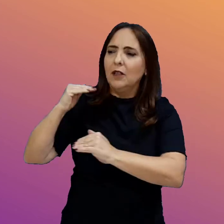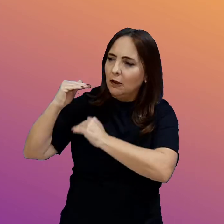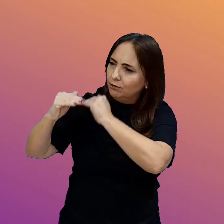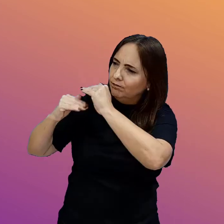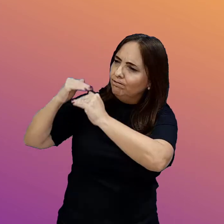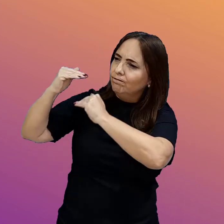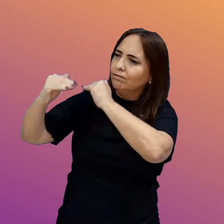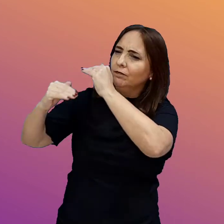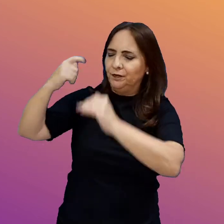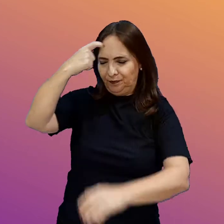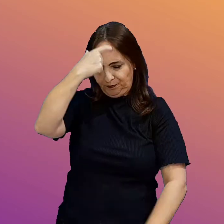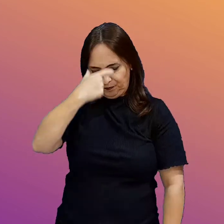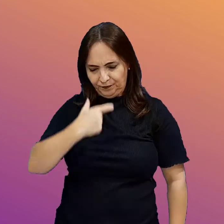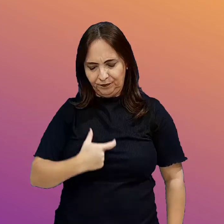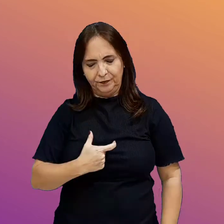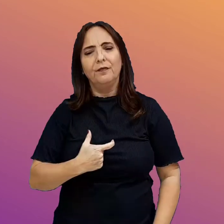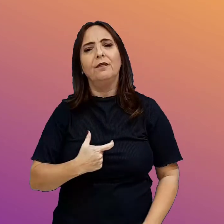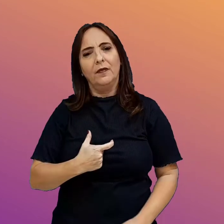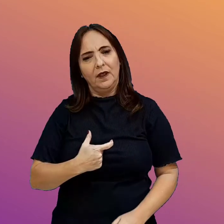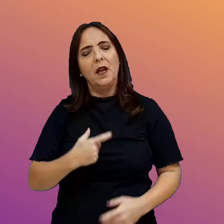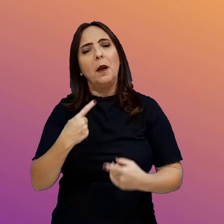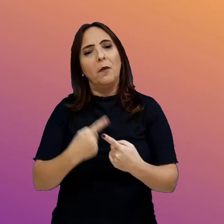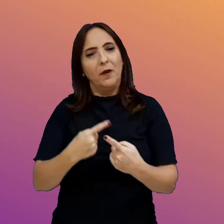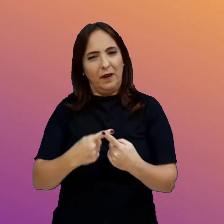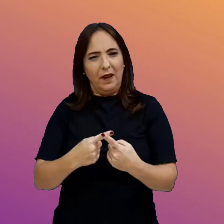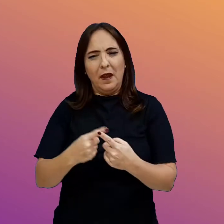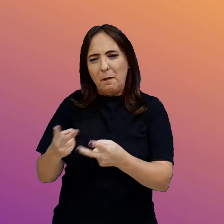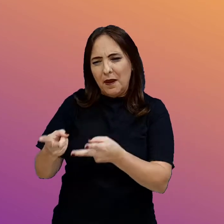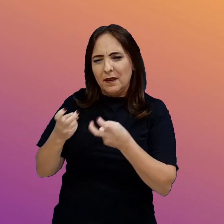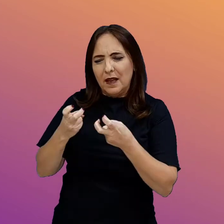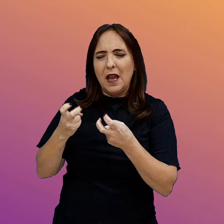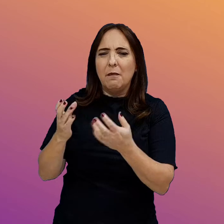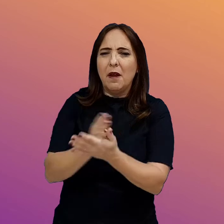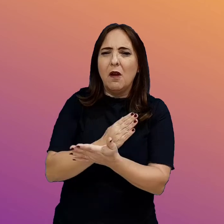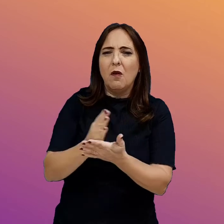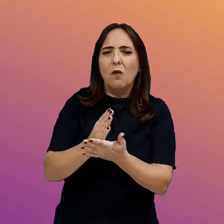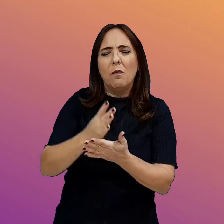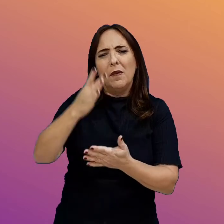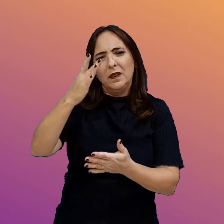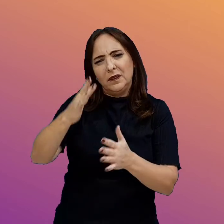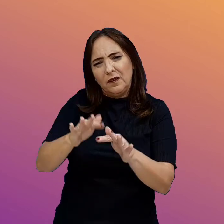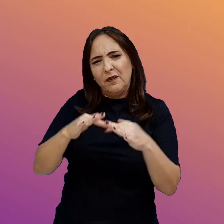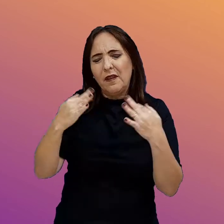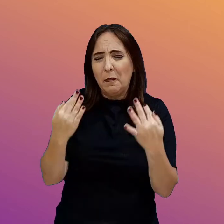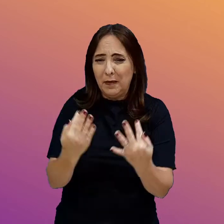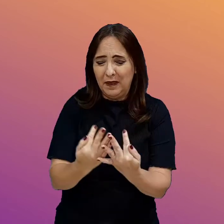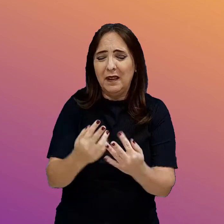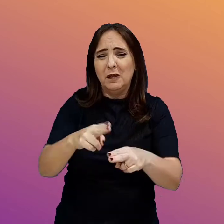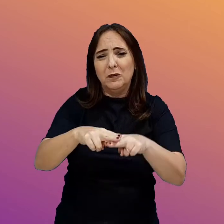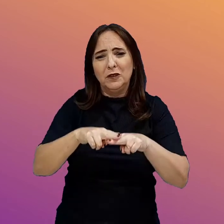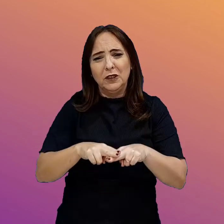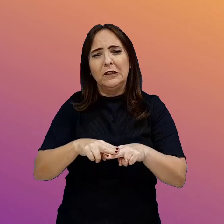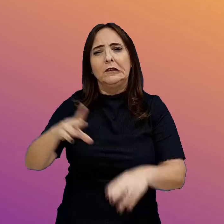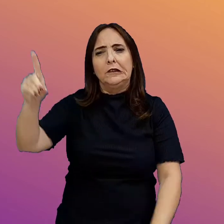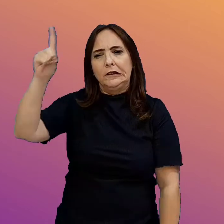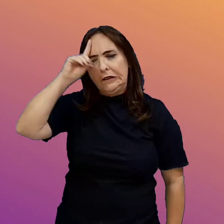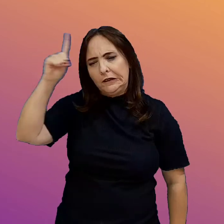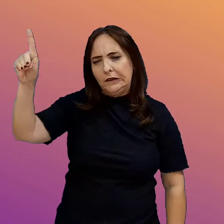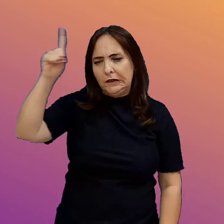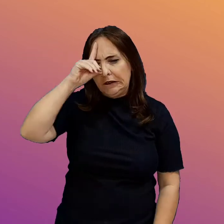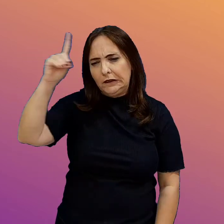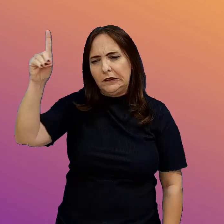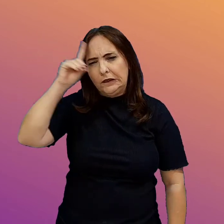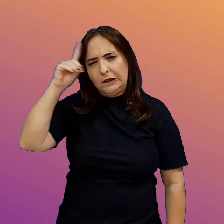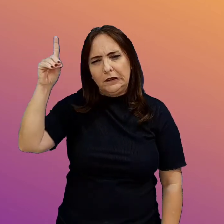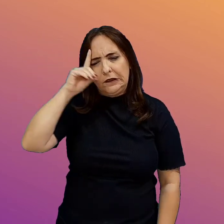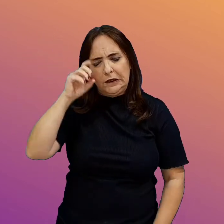a gente às vezes vê muitos casos, né, de famílias que acabam pela demanda do dia a dia, a